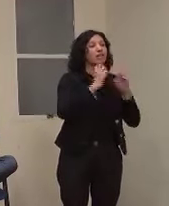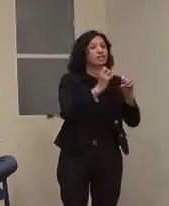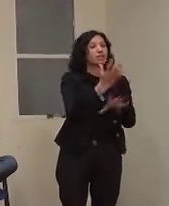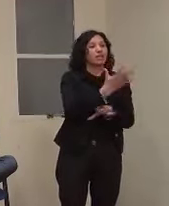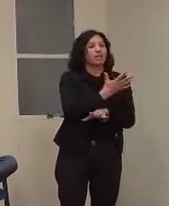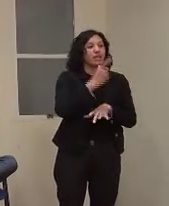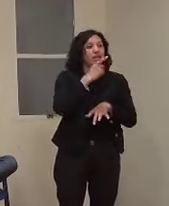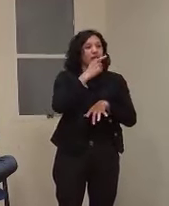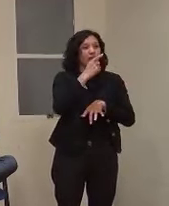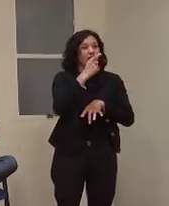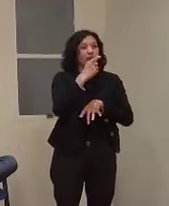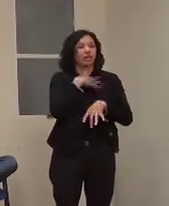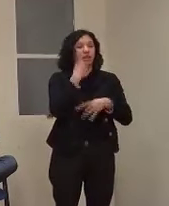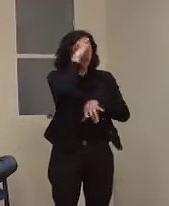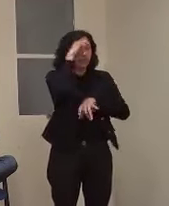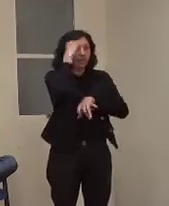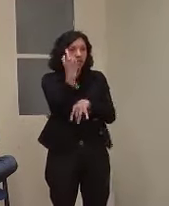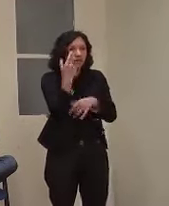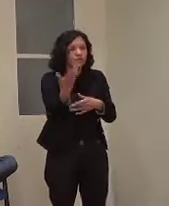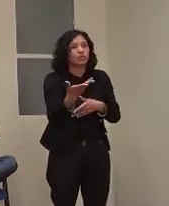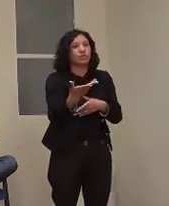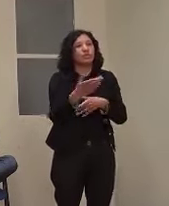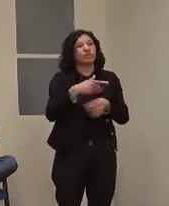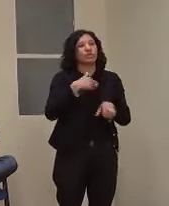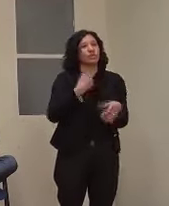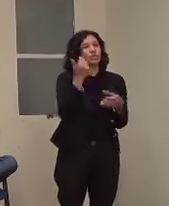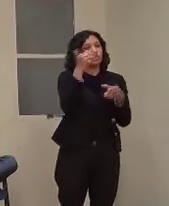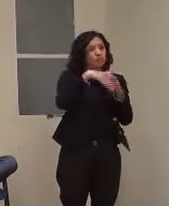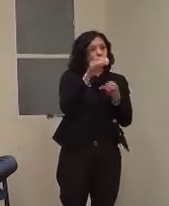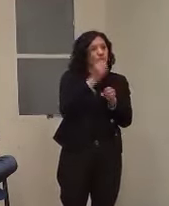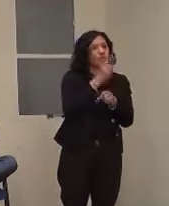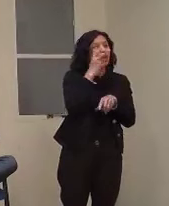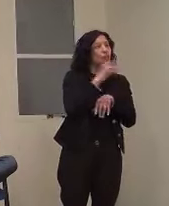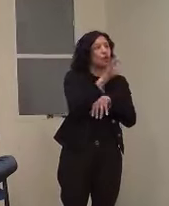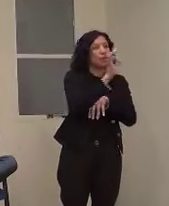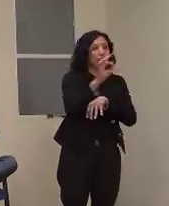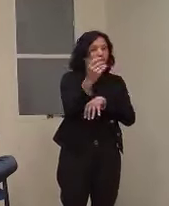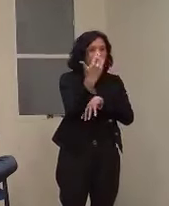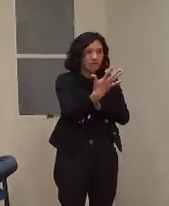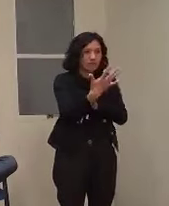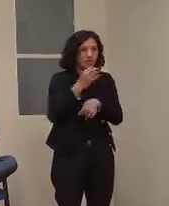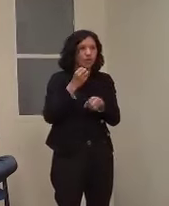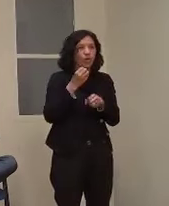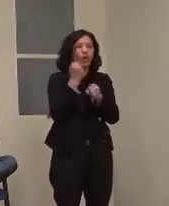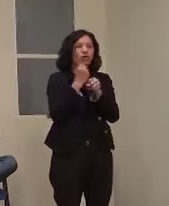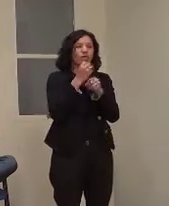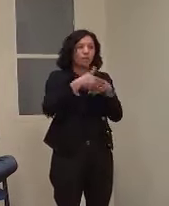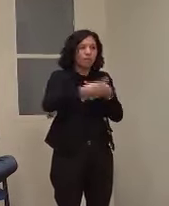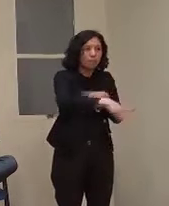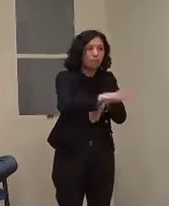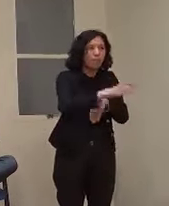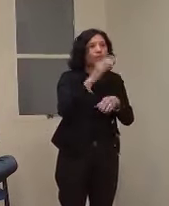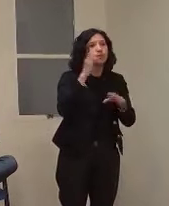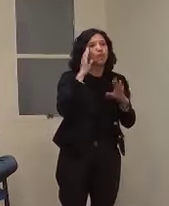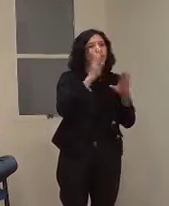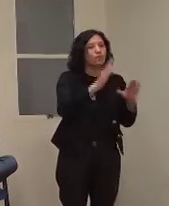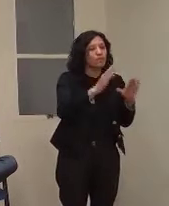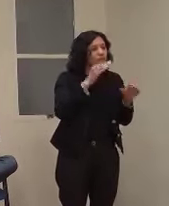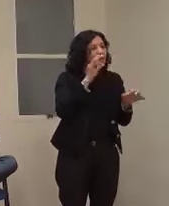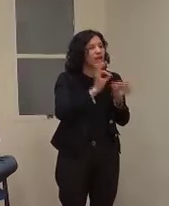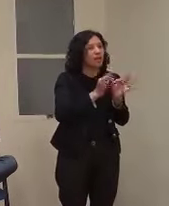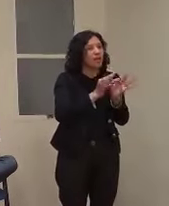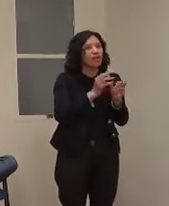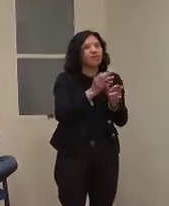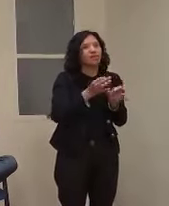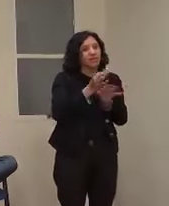presencia de la nación en mi caso trabajando tb aquí en 2005 focalizando la implicación y